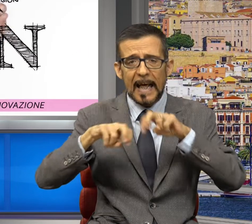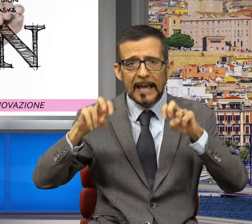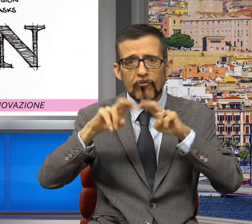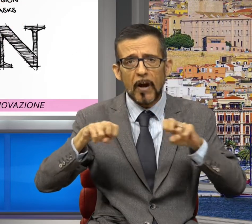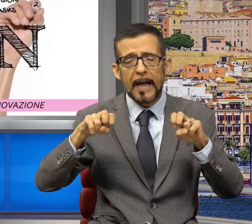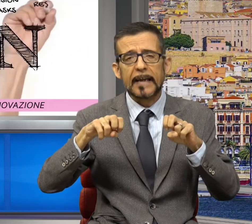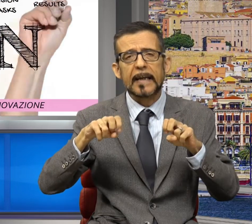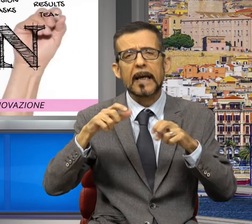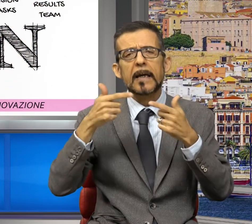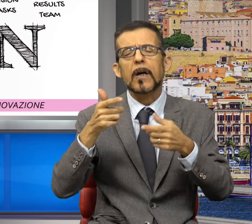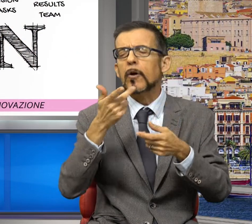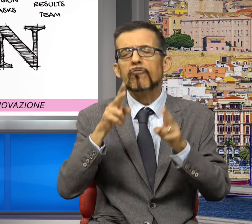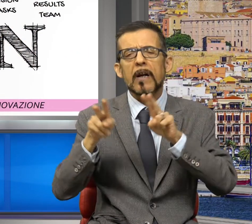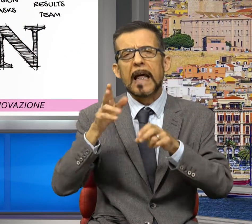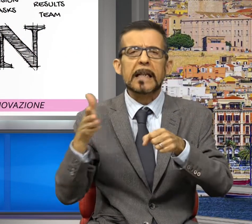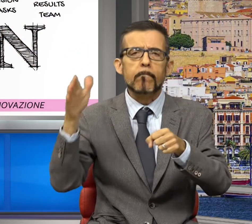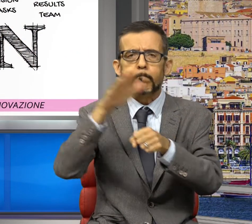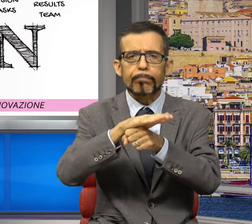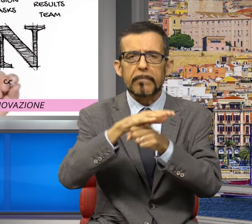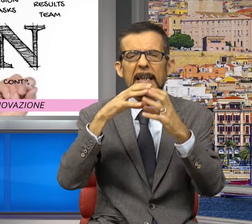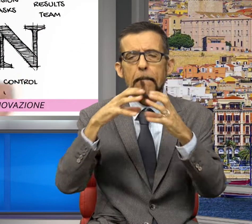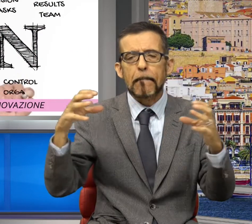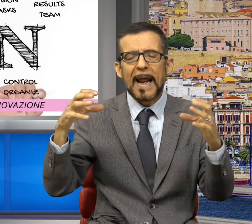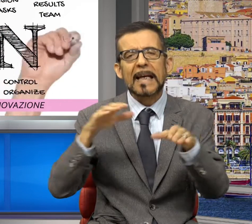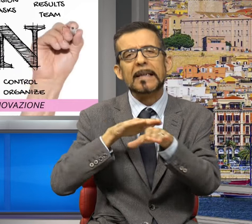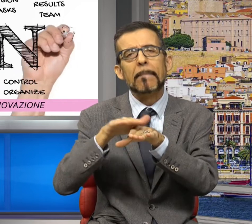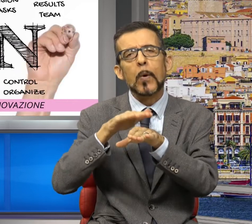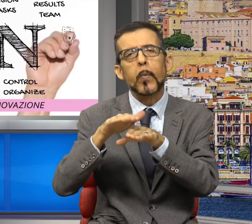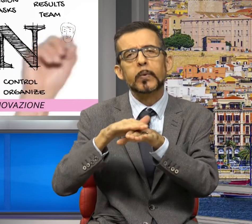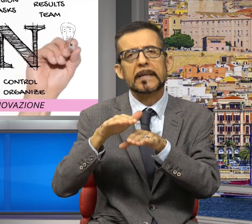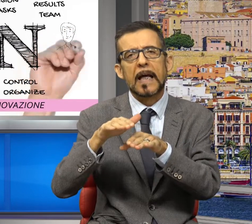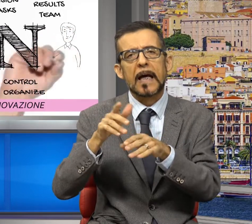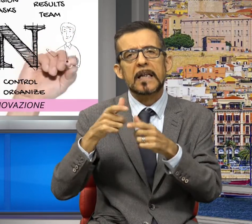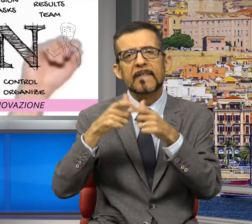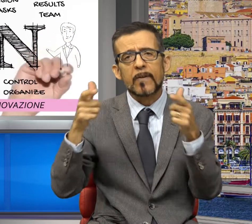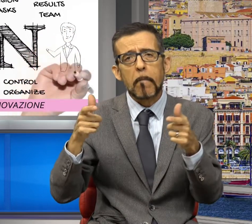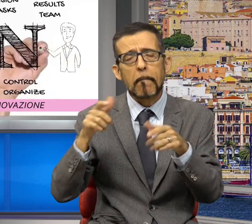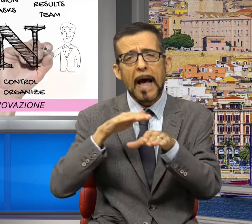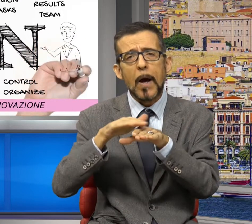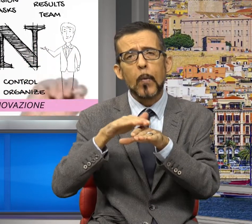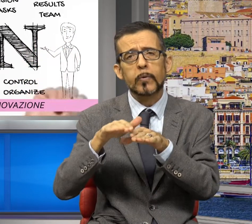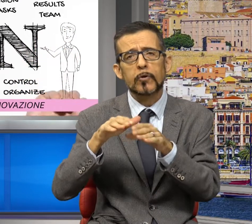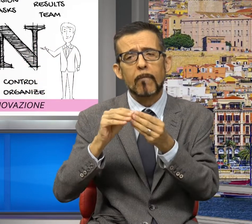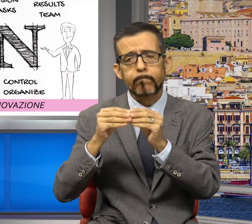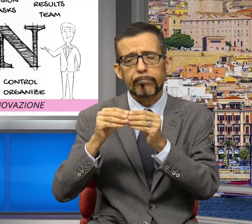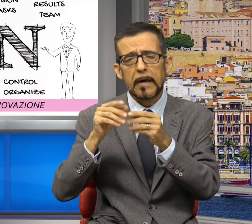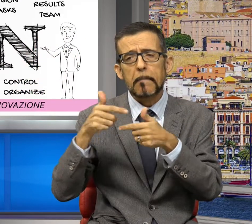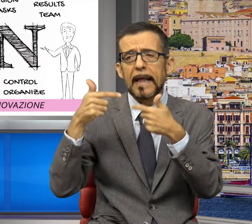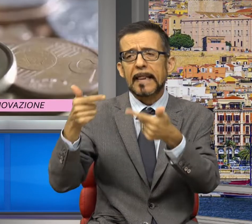colmare il gap delle imprese nell'utilizzo del digitale e sviluppare l'uso della formazione per favorire la qualificazione dal punto di vista